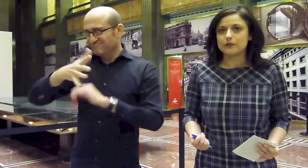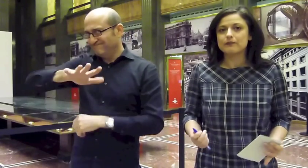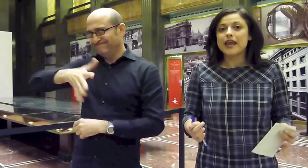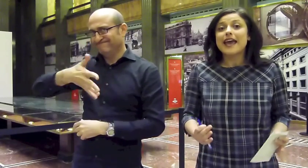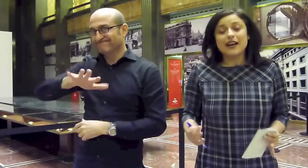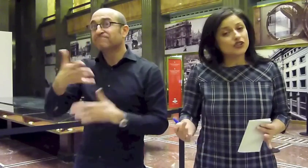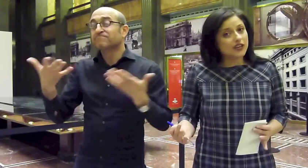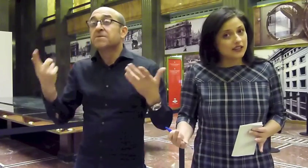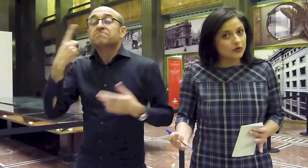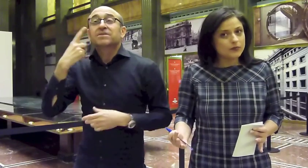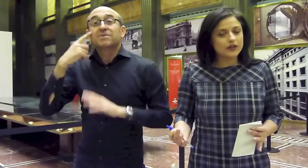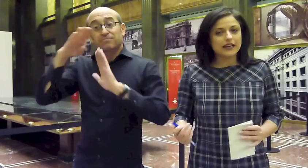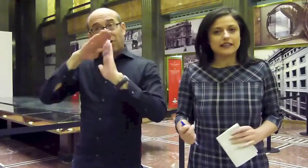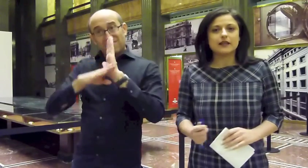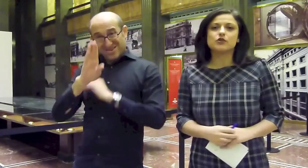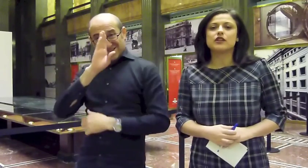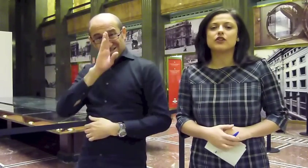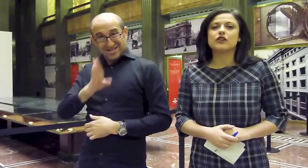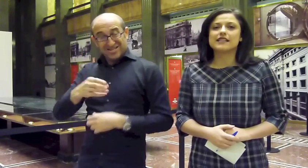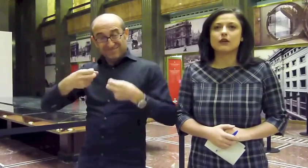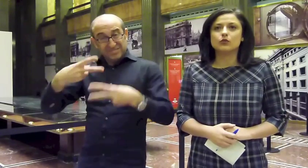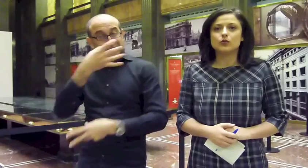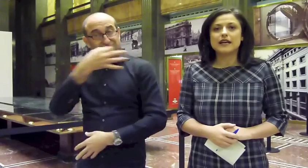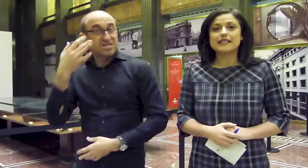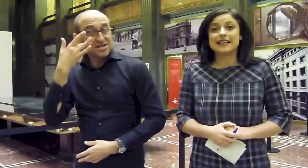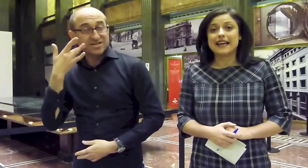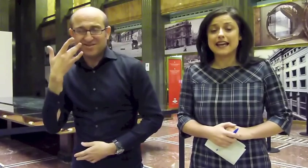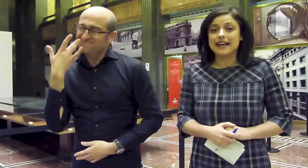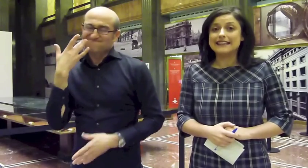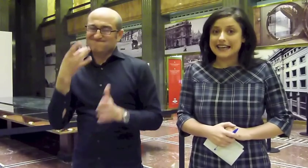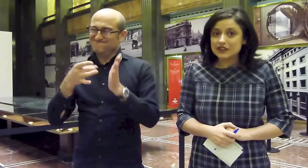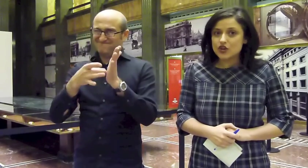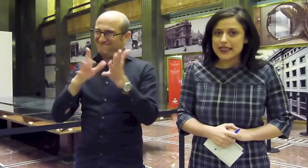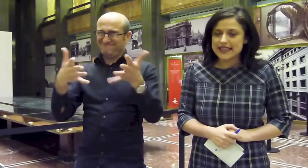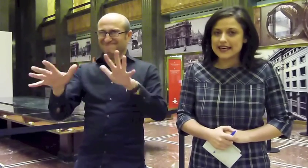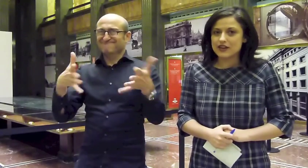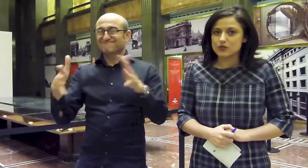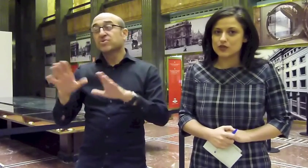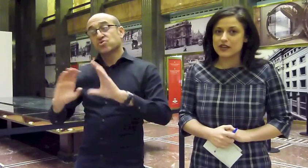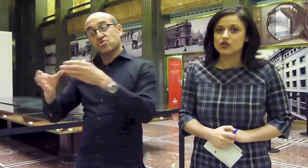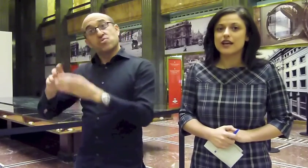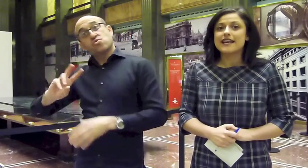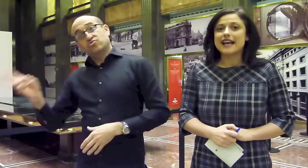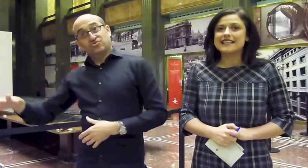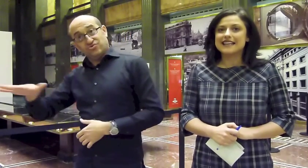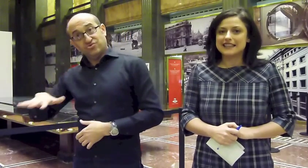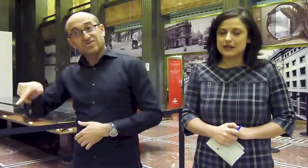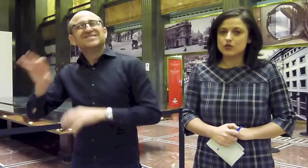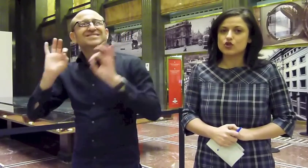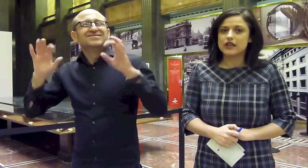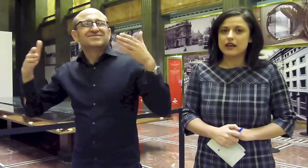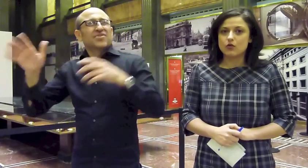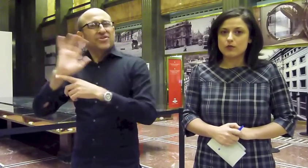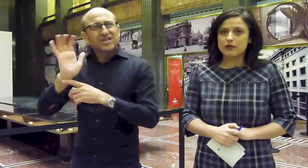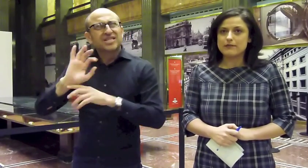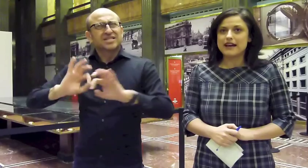directo. El otro grande grupo que tenemos dentro de lo que es la cultura es el teatro, el cine y los museos. Y aquí sí que